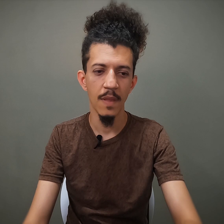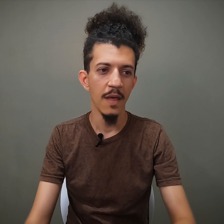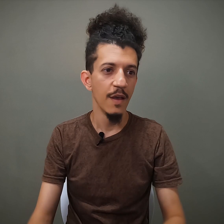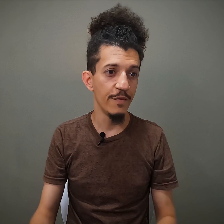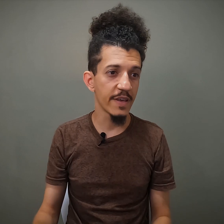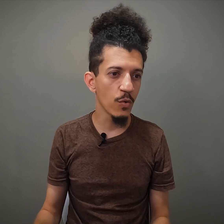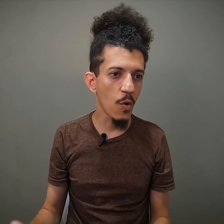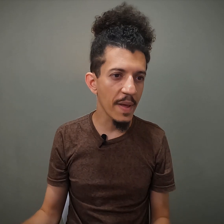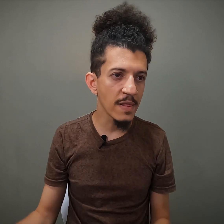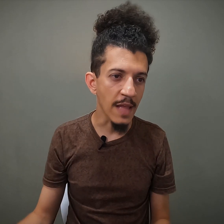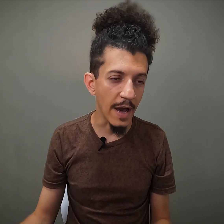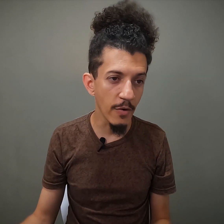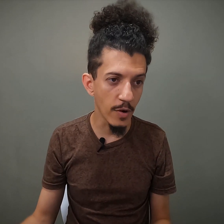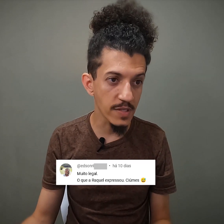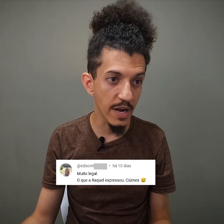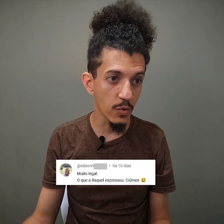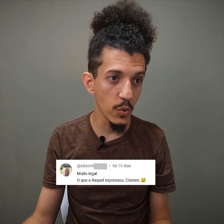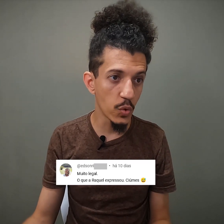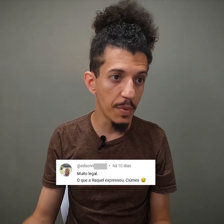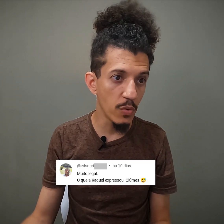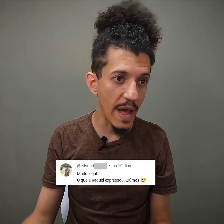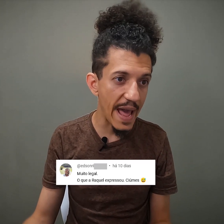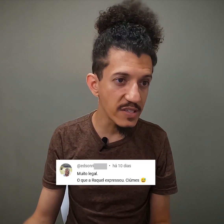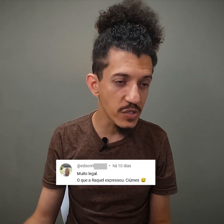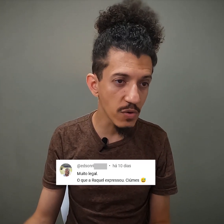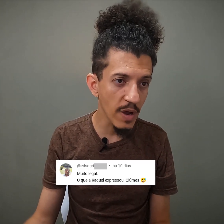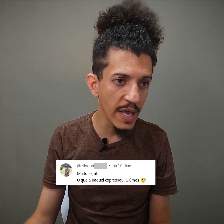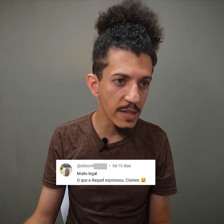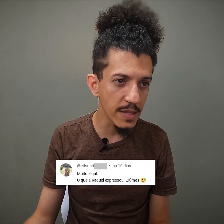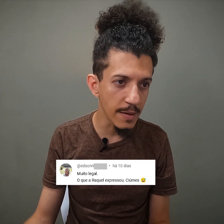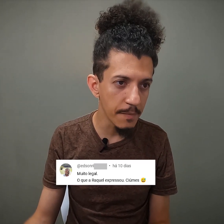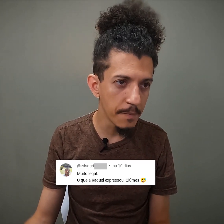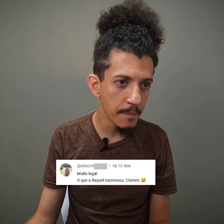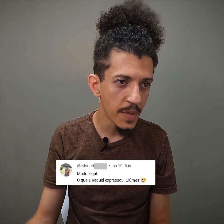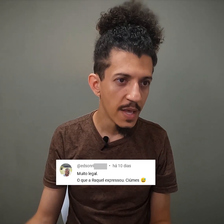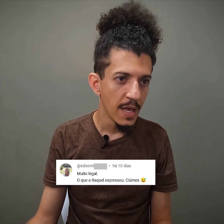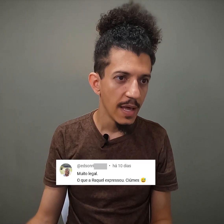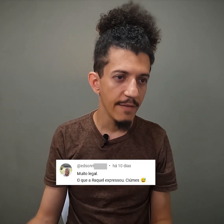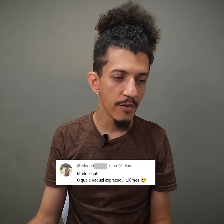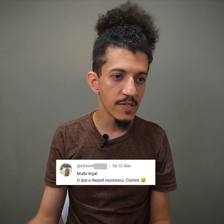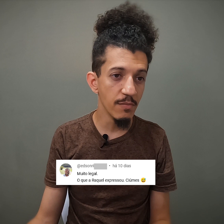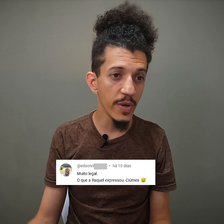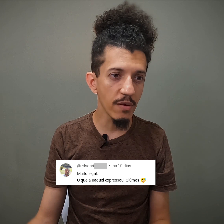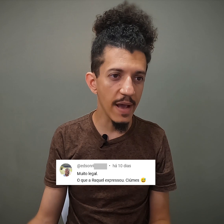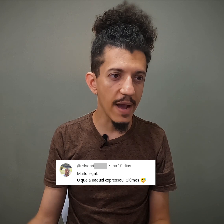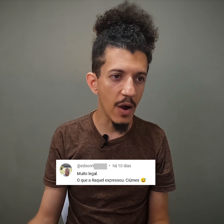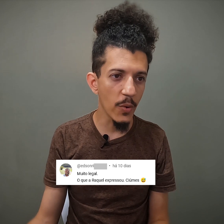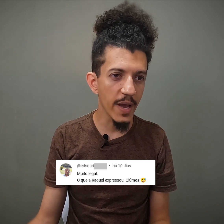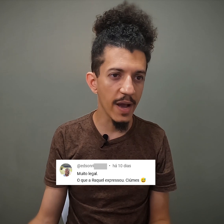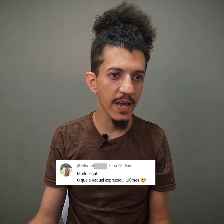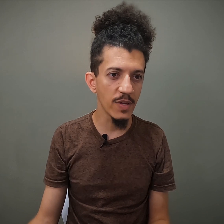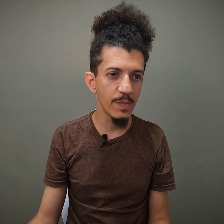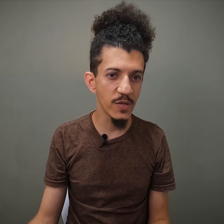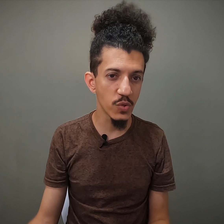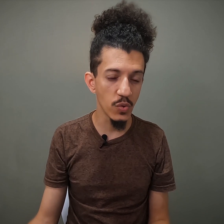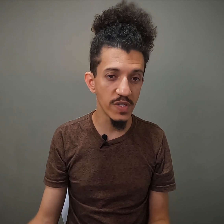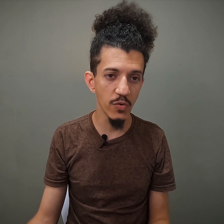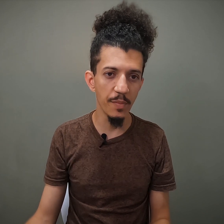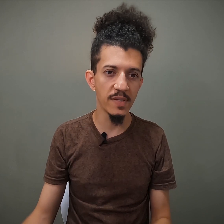Eu vi aqui um comentário, nosso canal do YouTube, do Edson Rita. Ele falou assim, muito legal o que a Raquel expressou, os ciúmes.